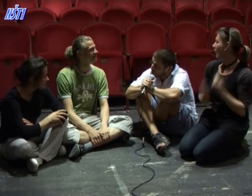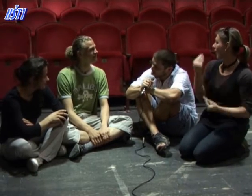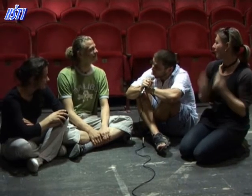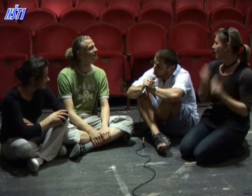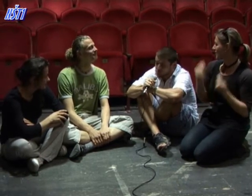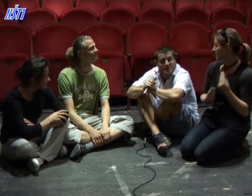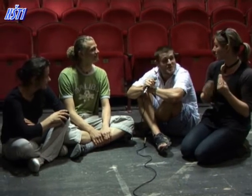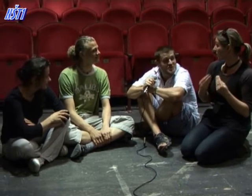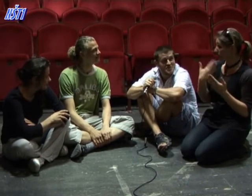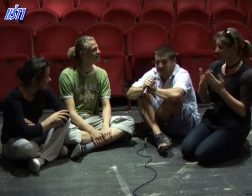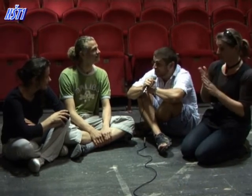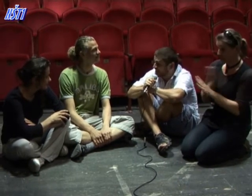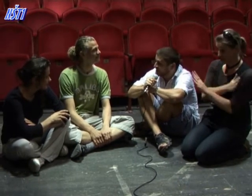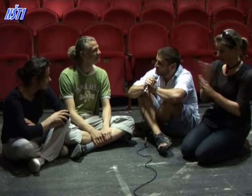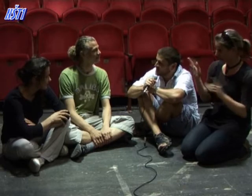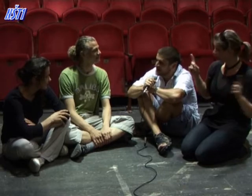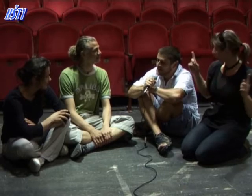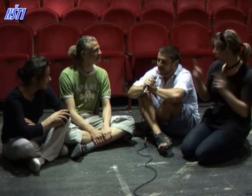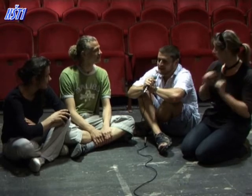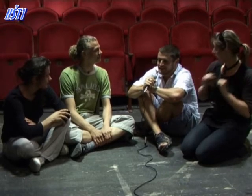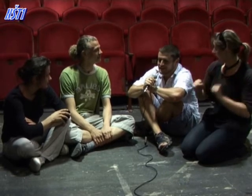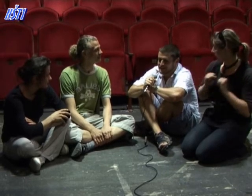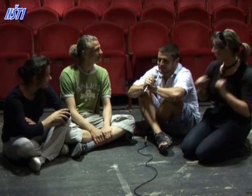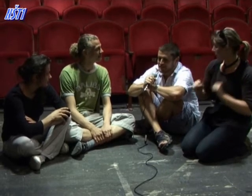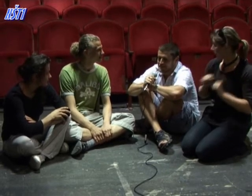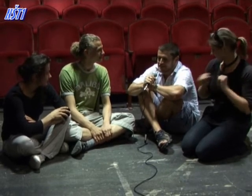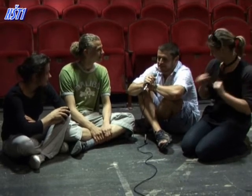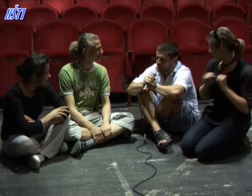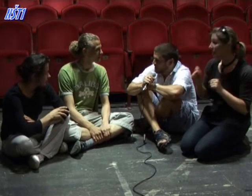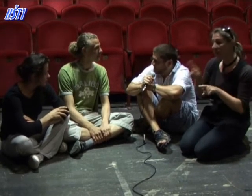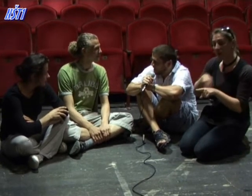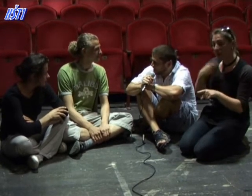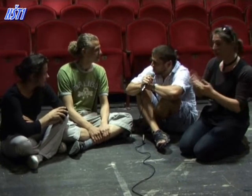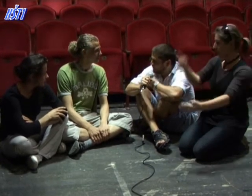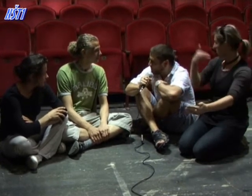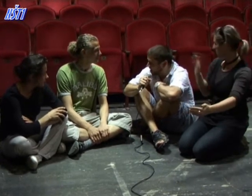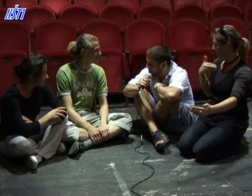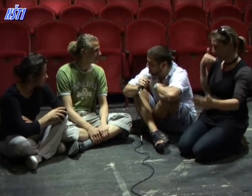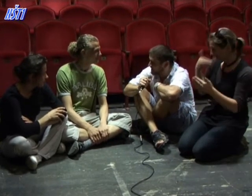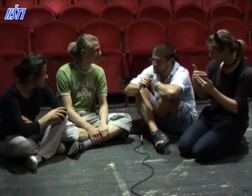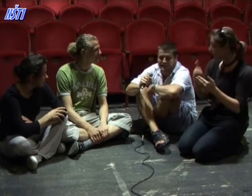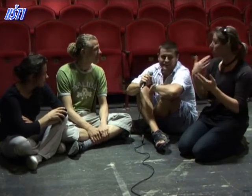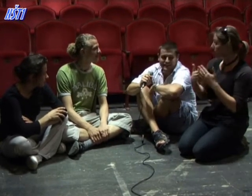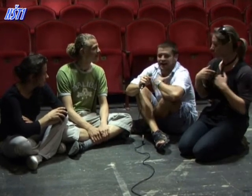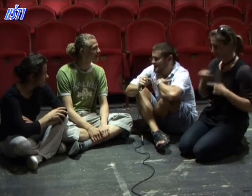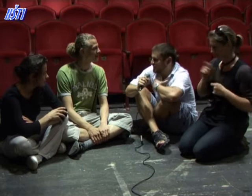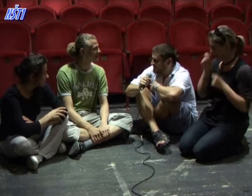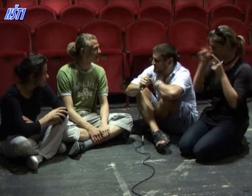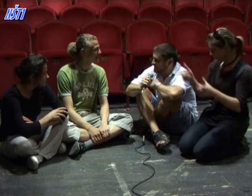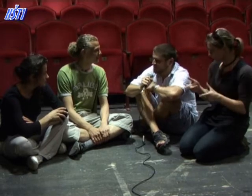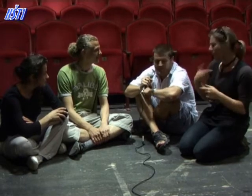strašně krátkém čase, v tom šibeničním čase, který na to byl, se podařila asi pro mě třeba,